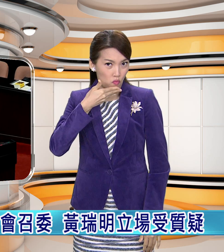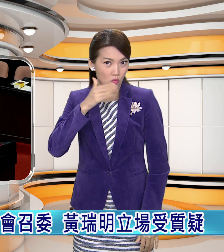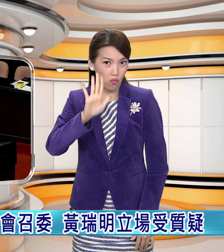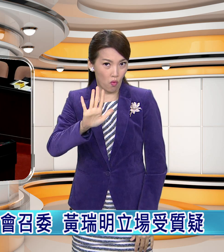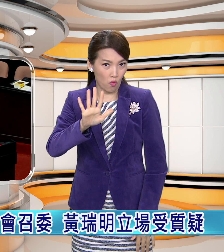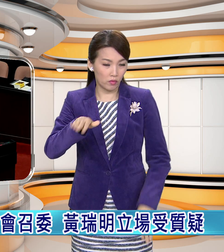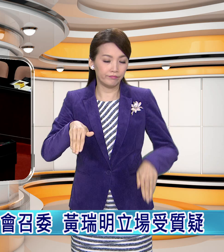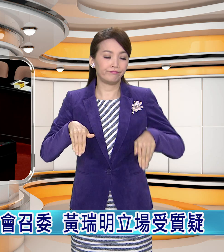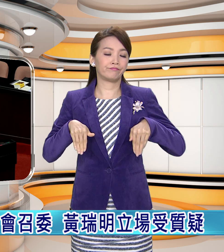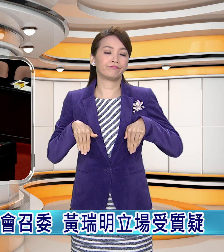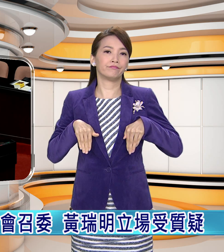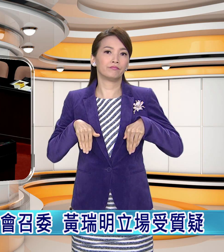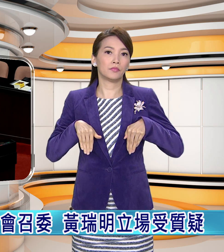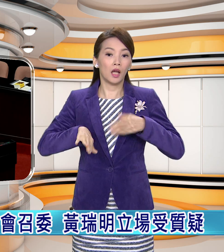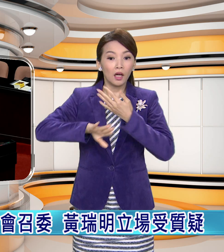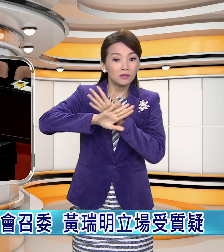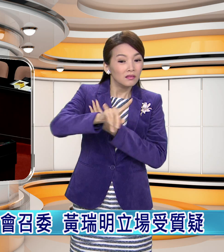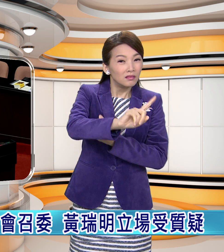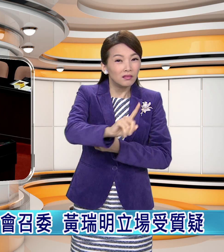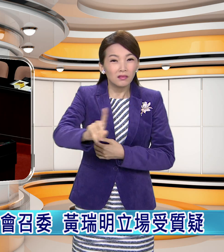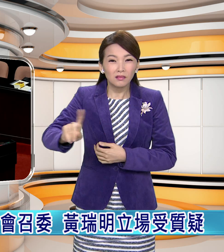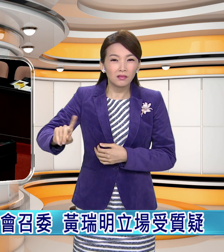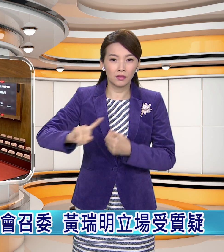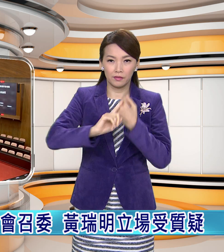突，依法不需要回避。